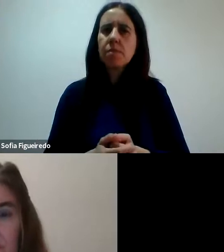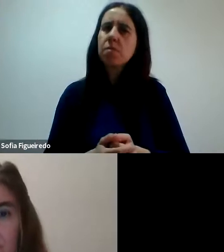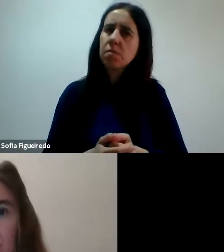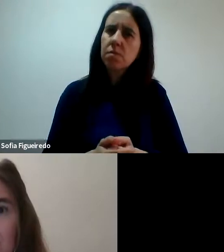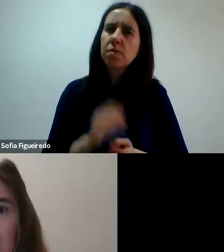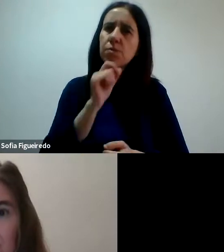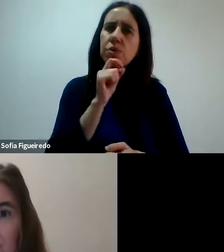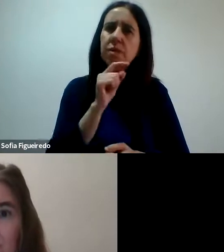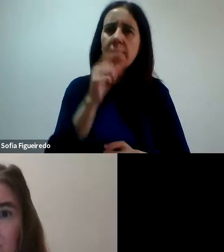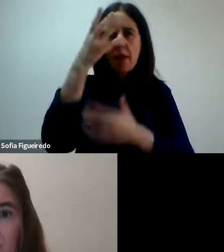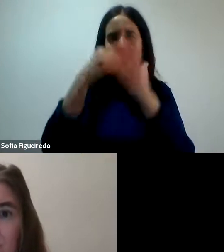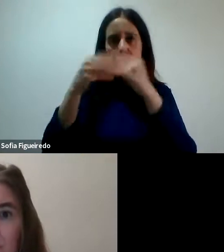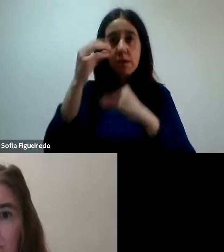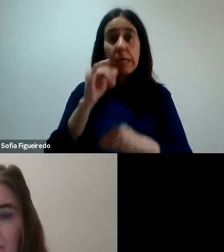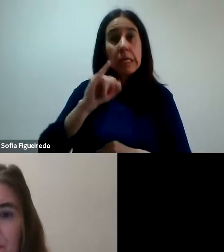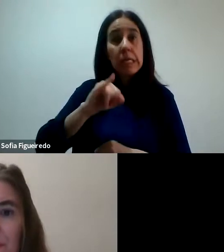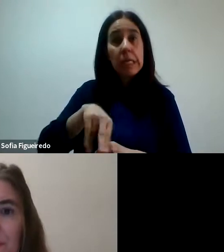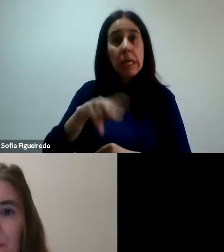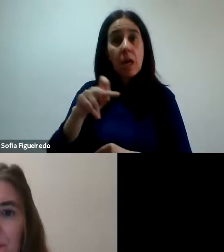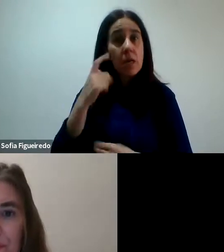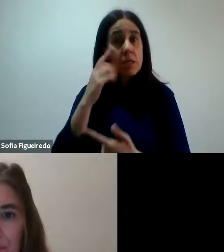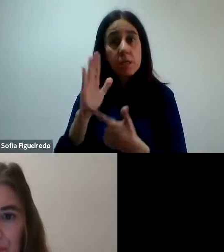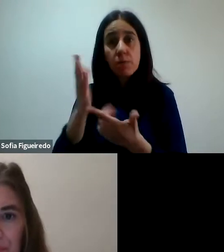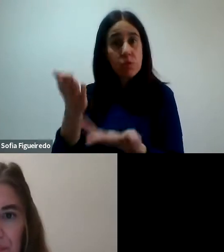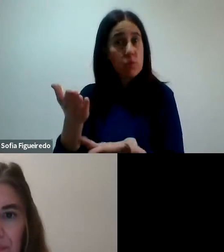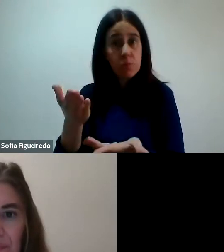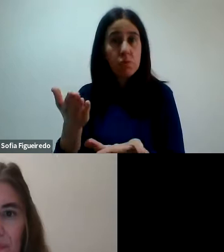possibilidades nós podemos aprender. O INE é um dos exemplos, com todos